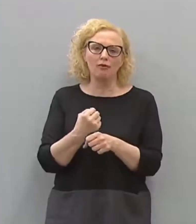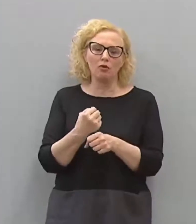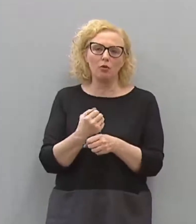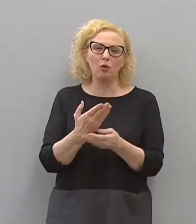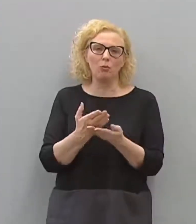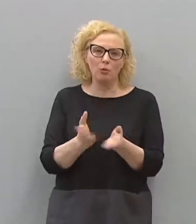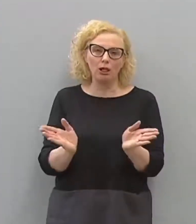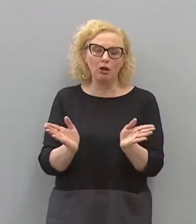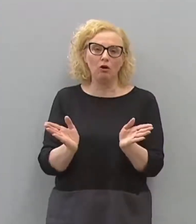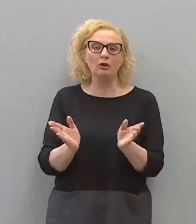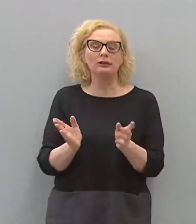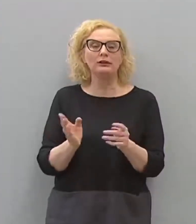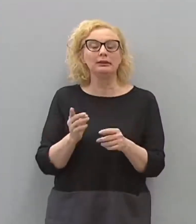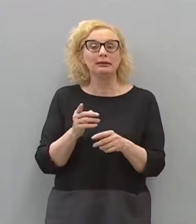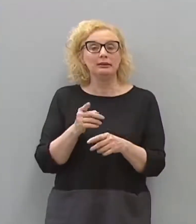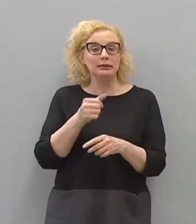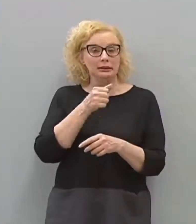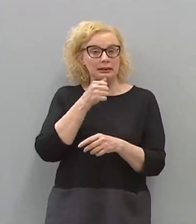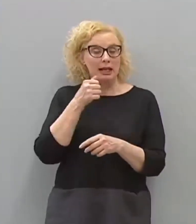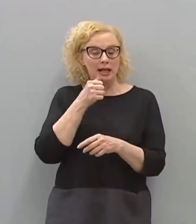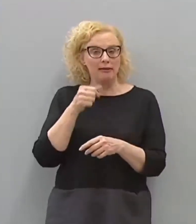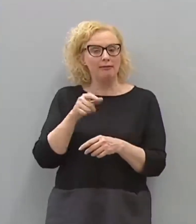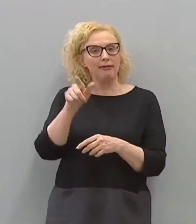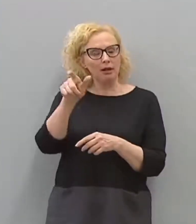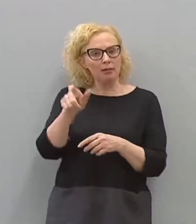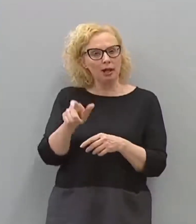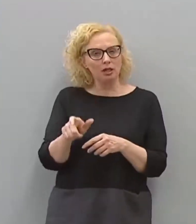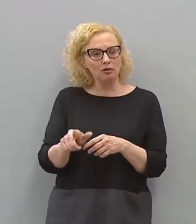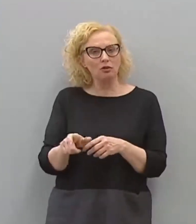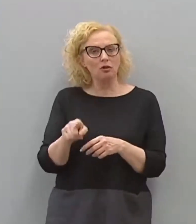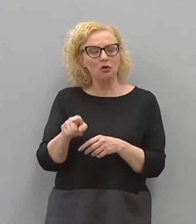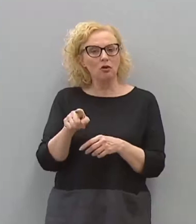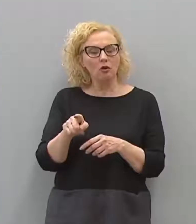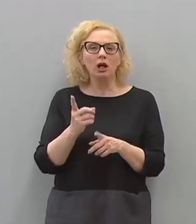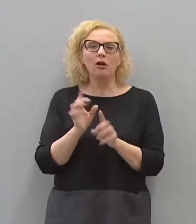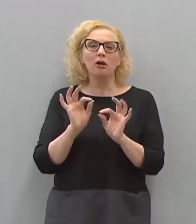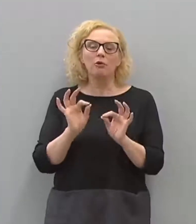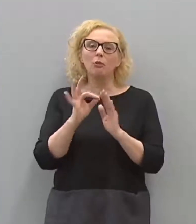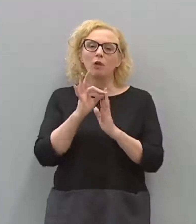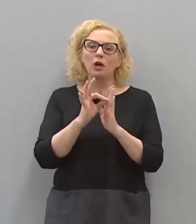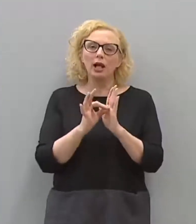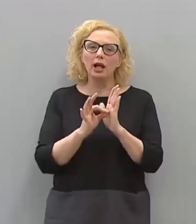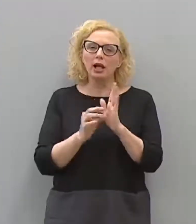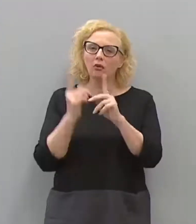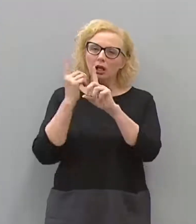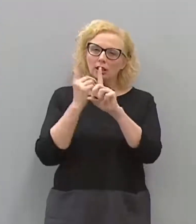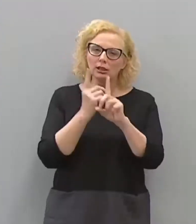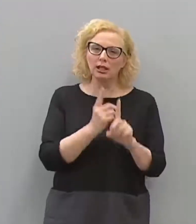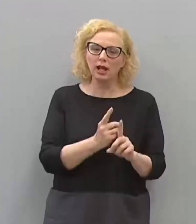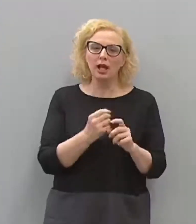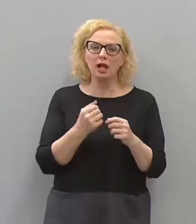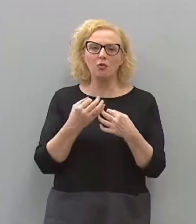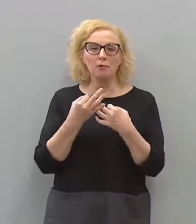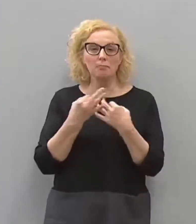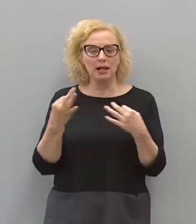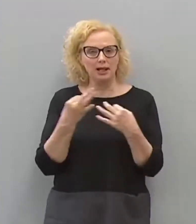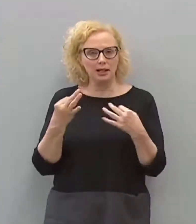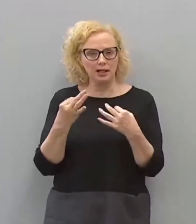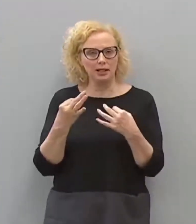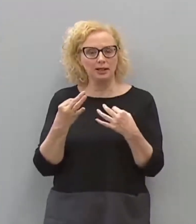richiede un importante rispetto delle norme native alla incompatibilità